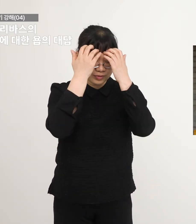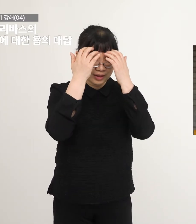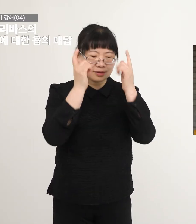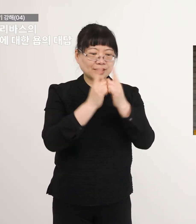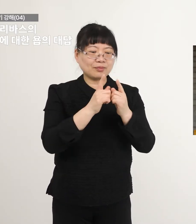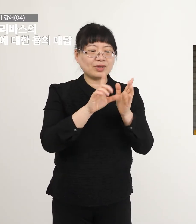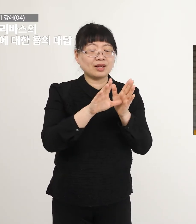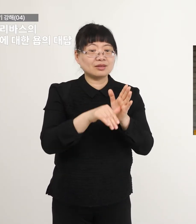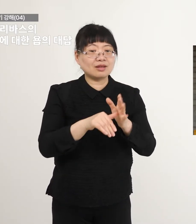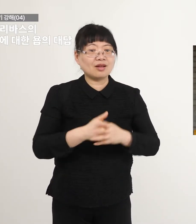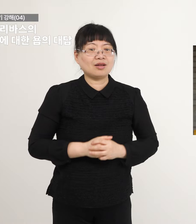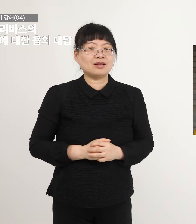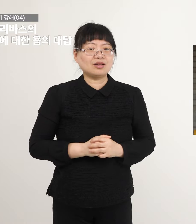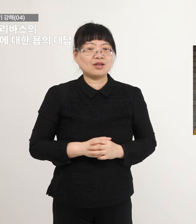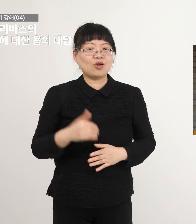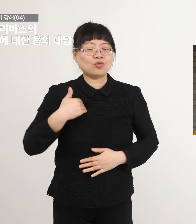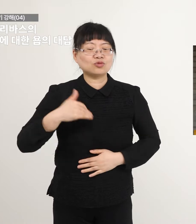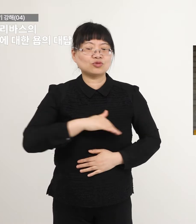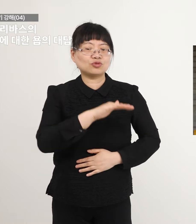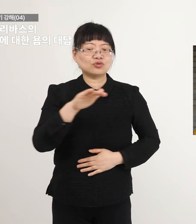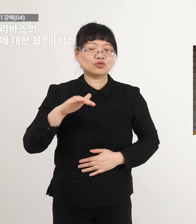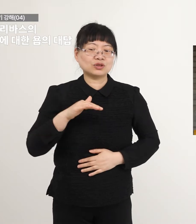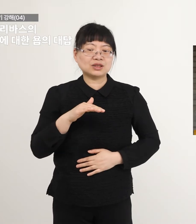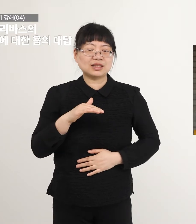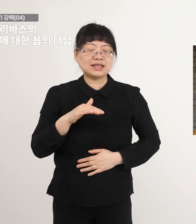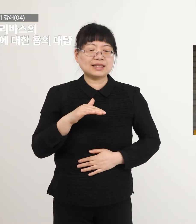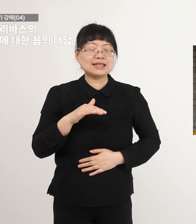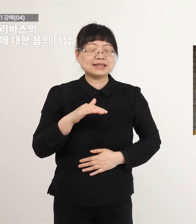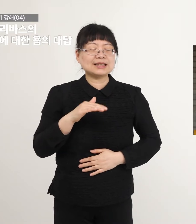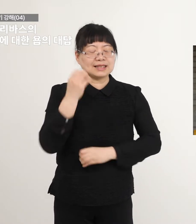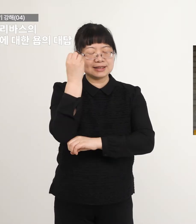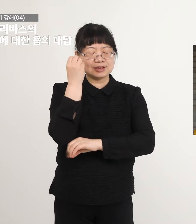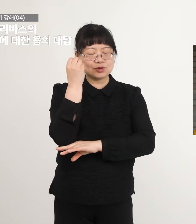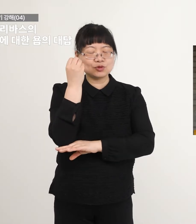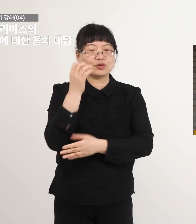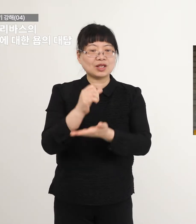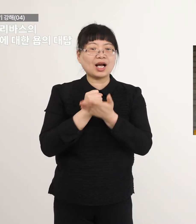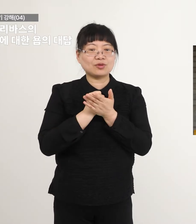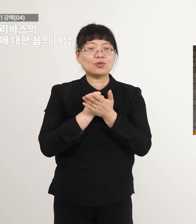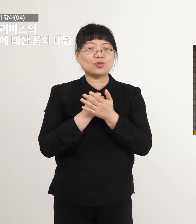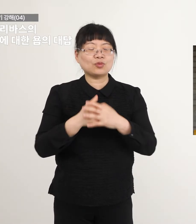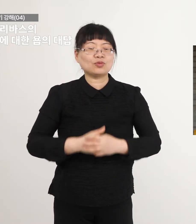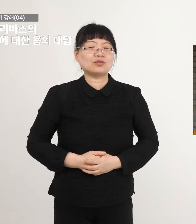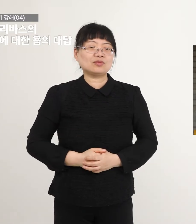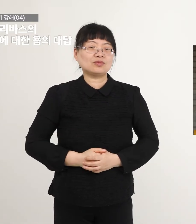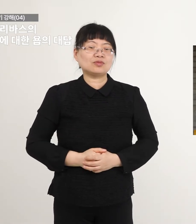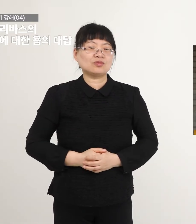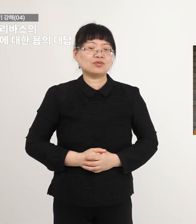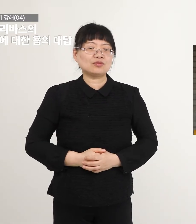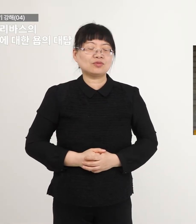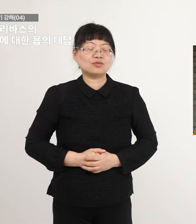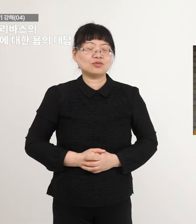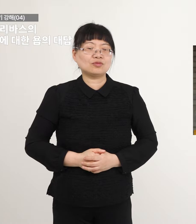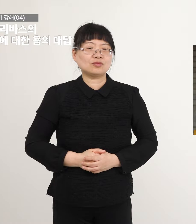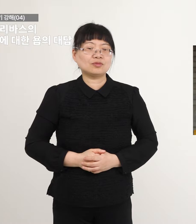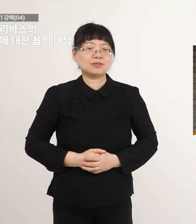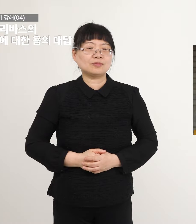때 우리의 이해와 우리의 잣대로 뭐 하려고 하죠?